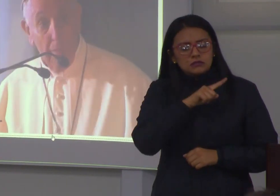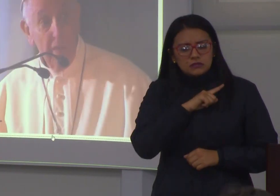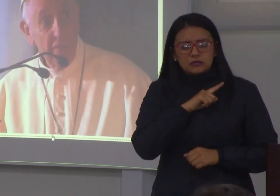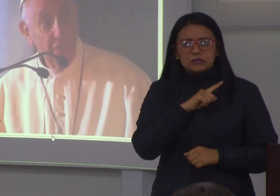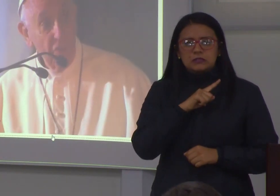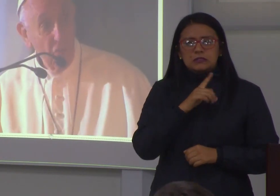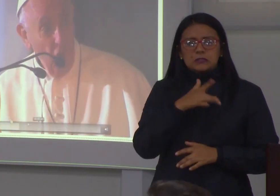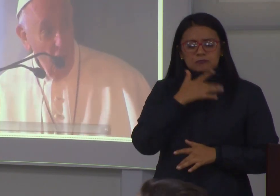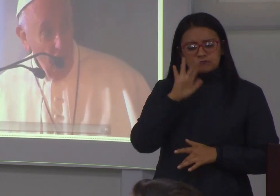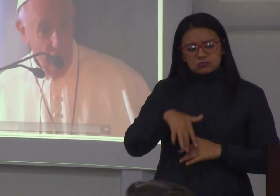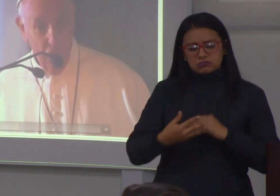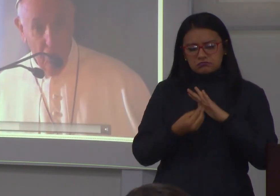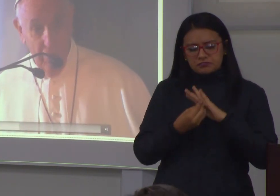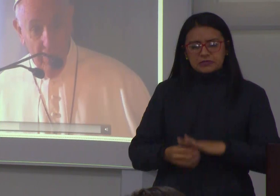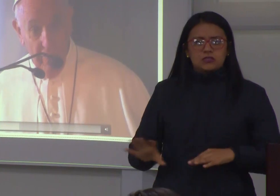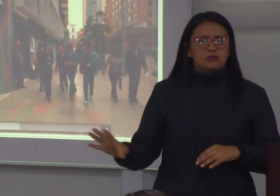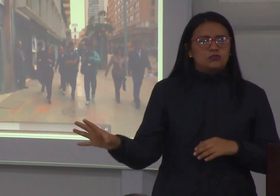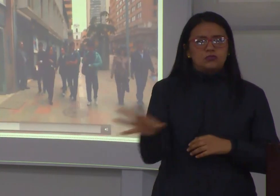vulnerables todos.